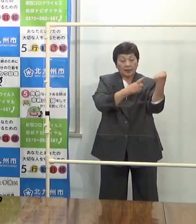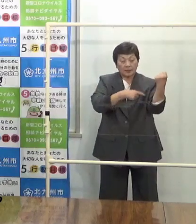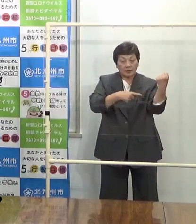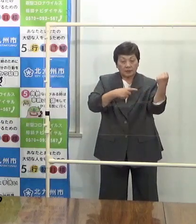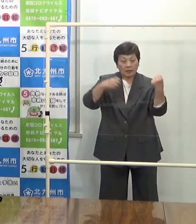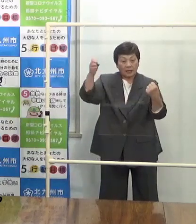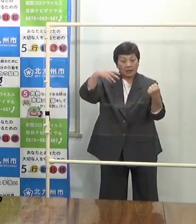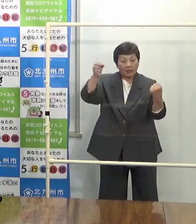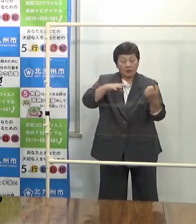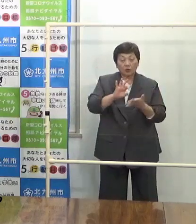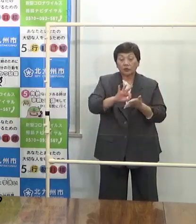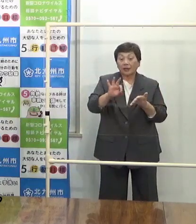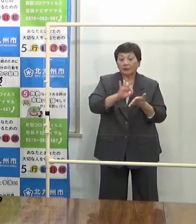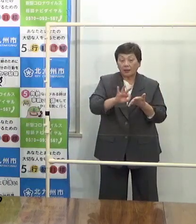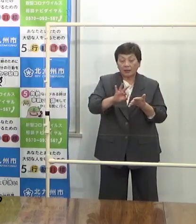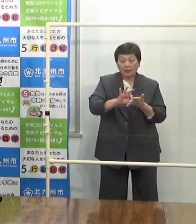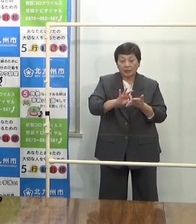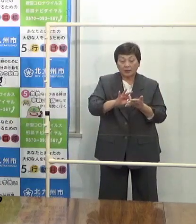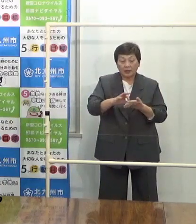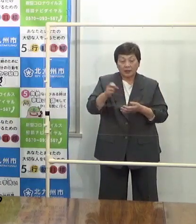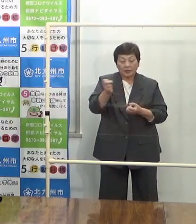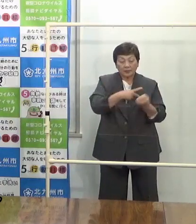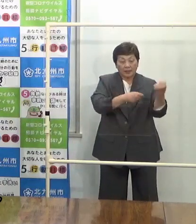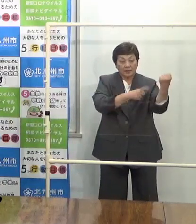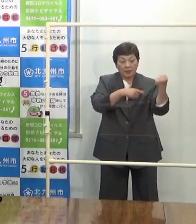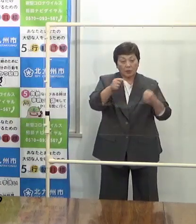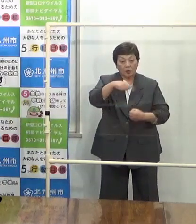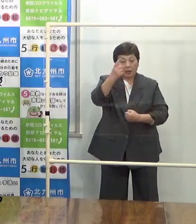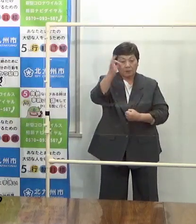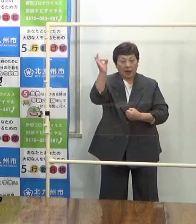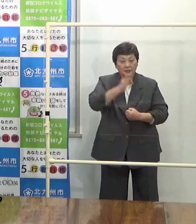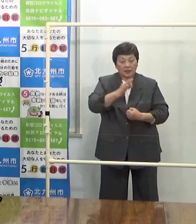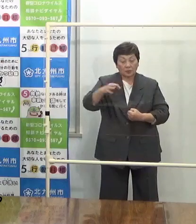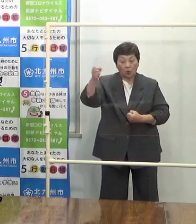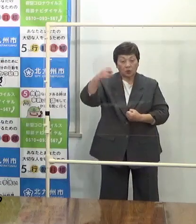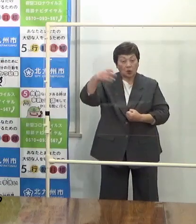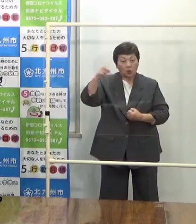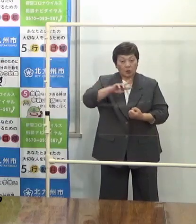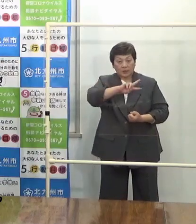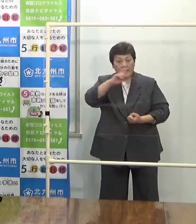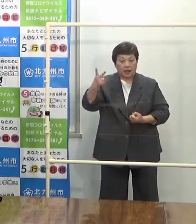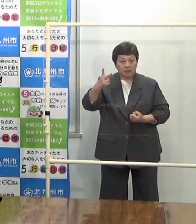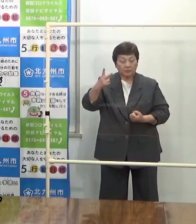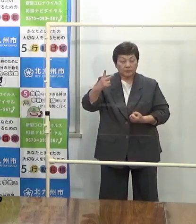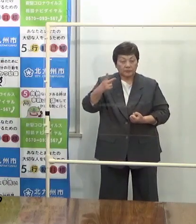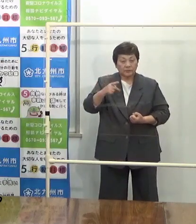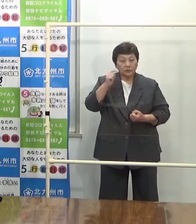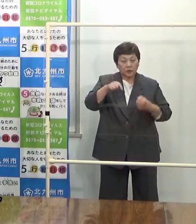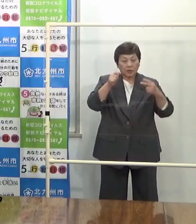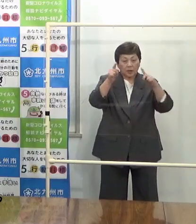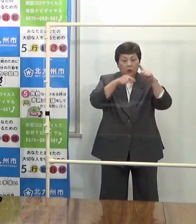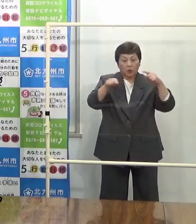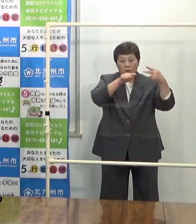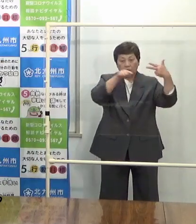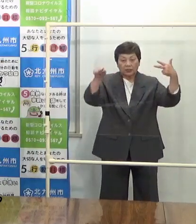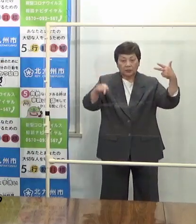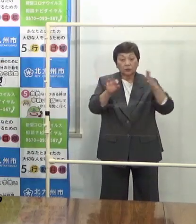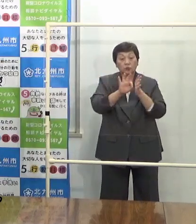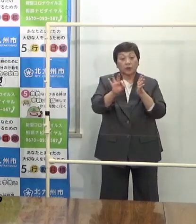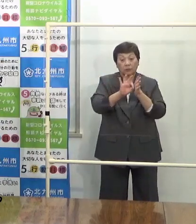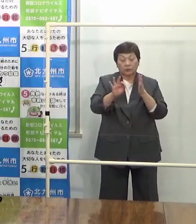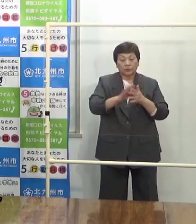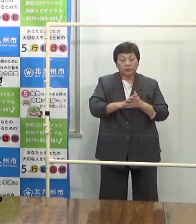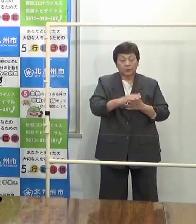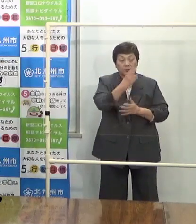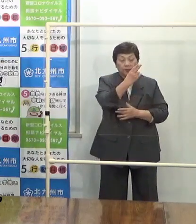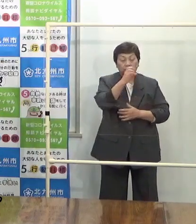電力を利用して再エネ 100% の電力といたします。2025年まで